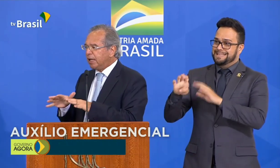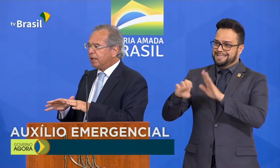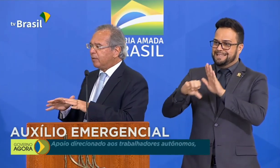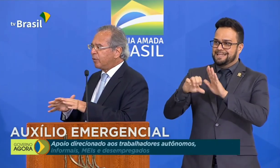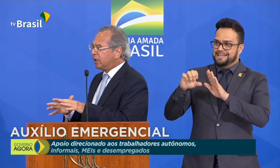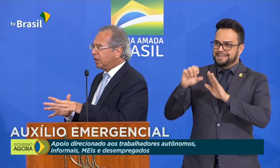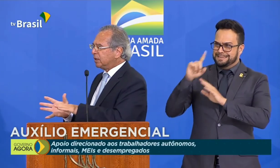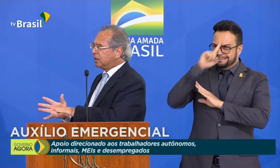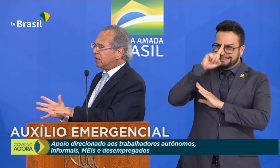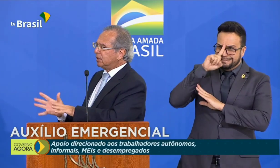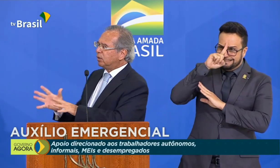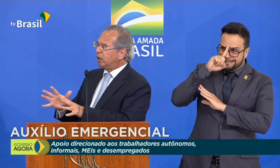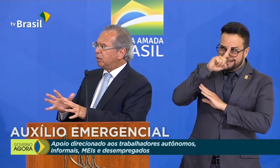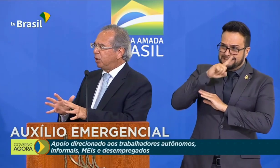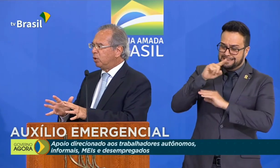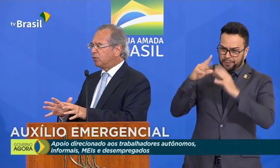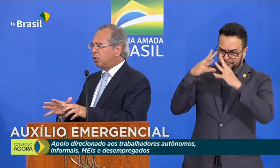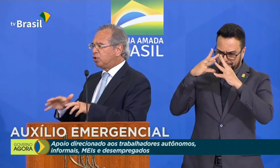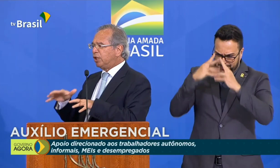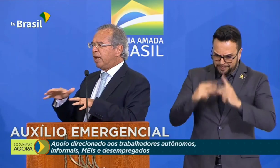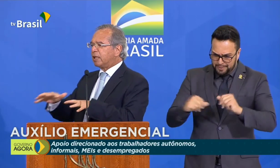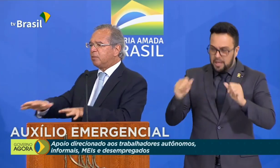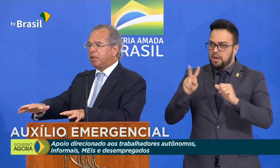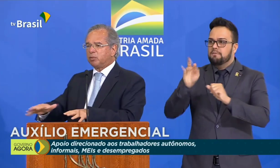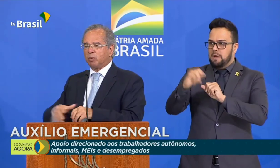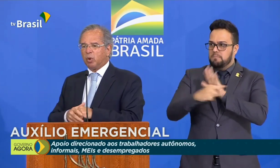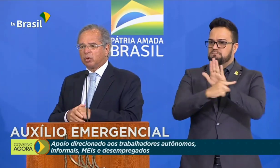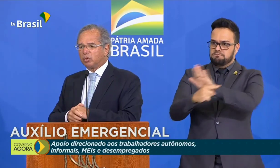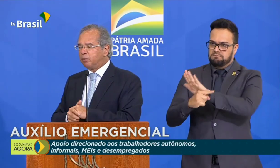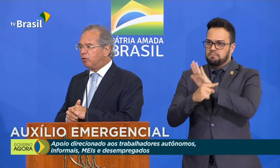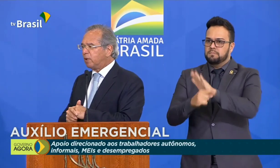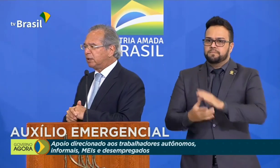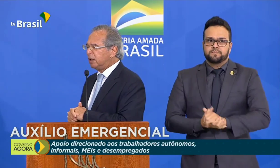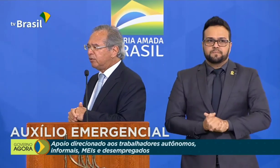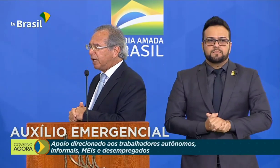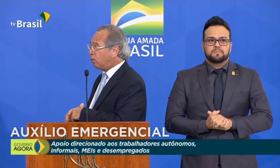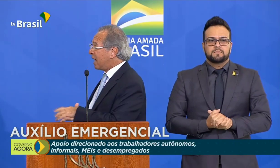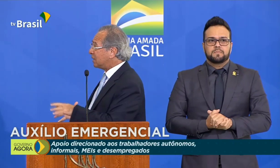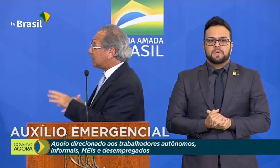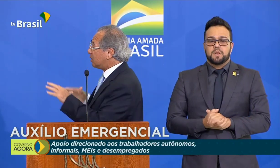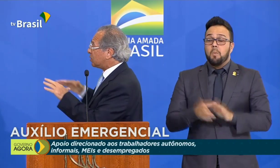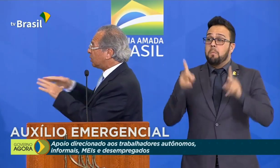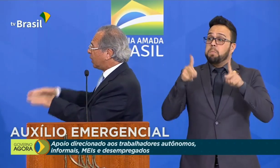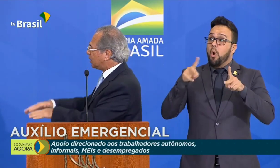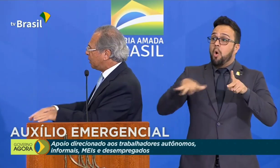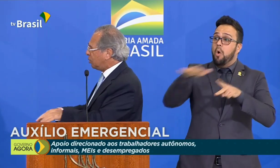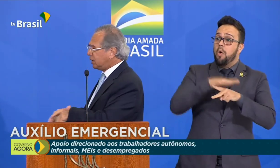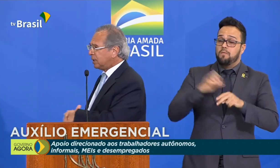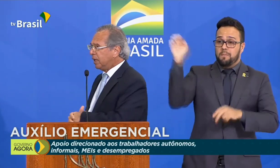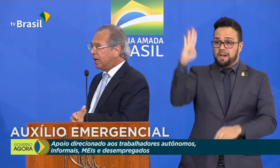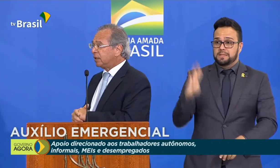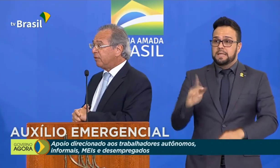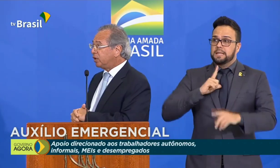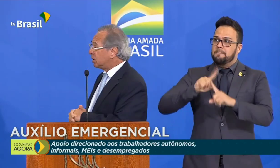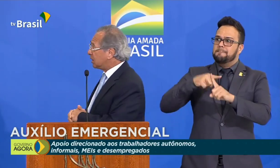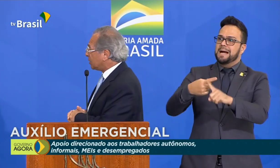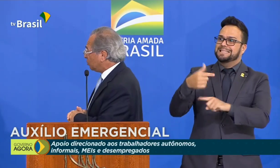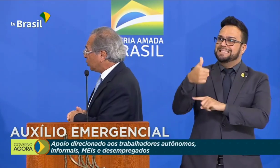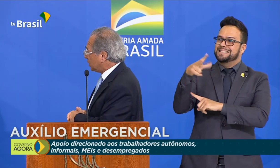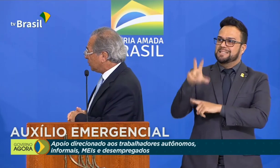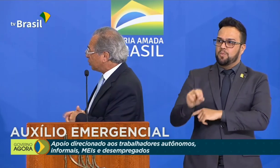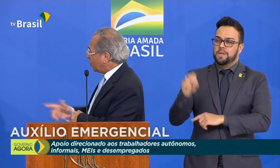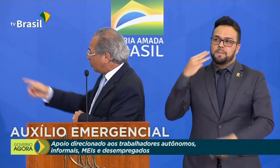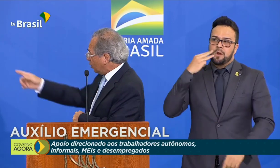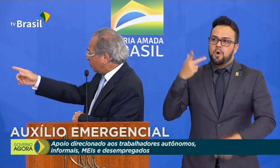que, além desses 150 bilhões que foram diretamente para o bolso do povo brasileiro, vieram mais 150 bilhões através de